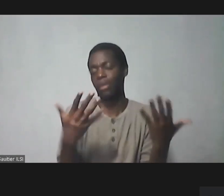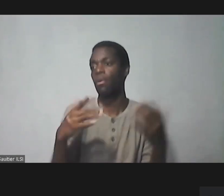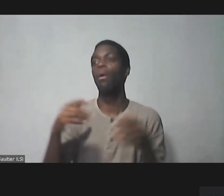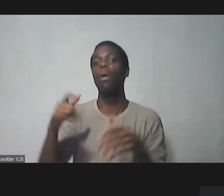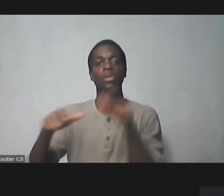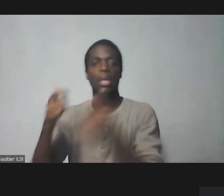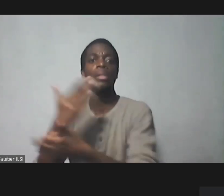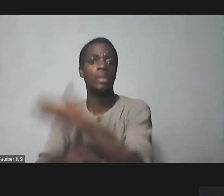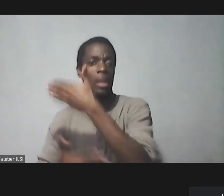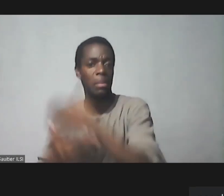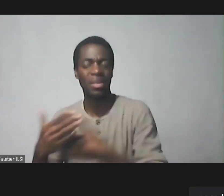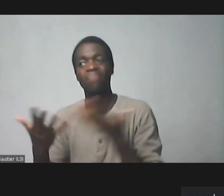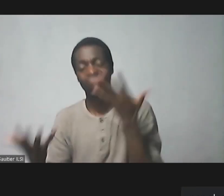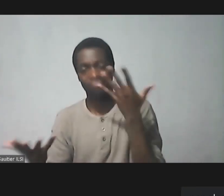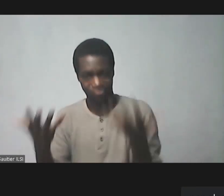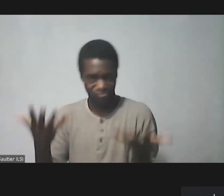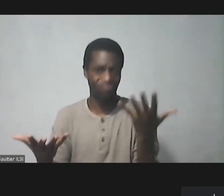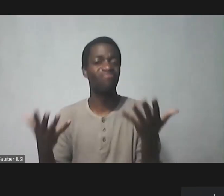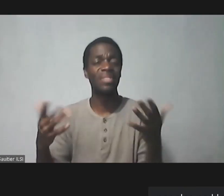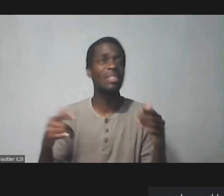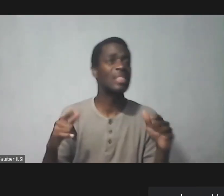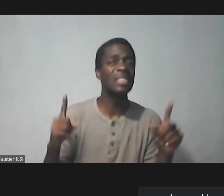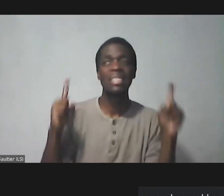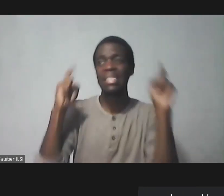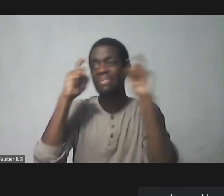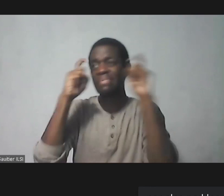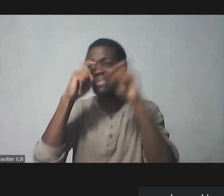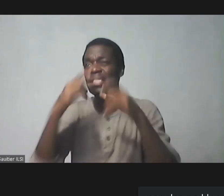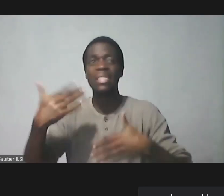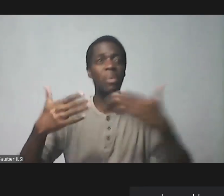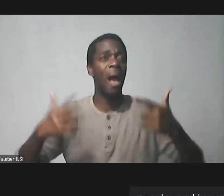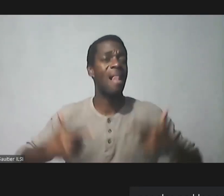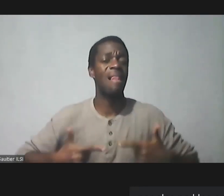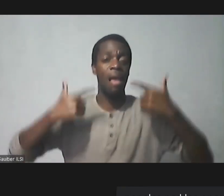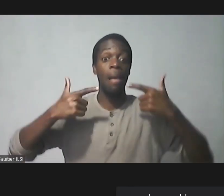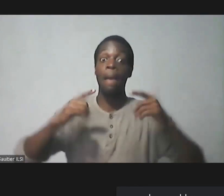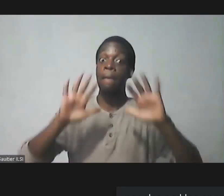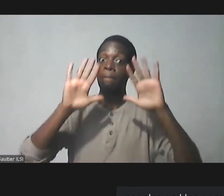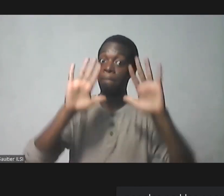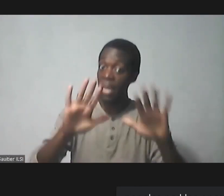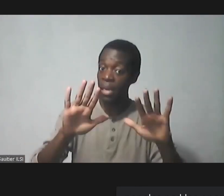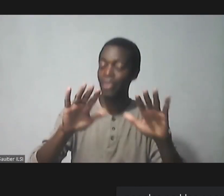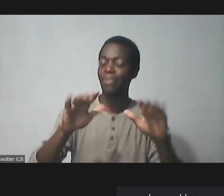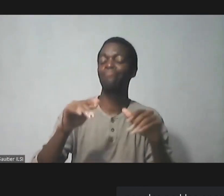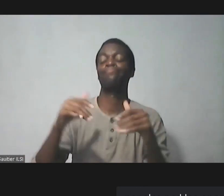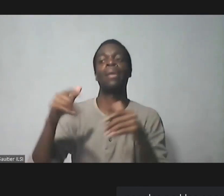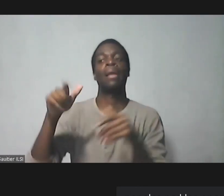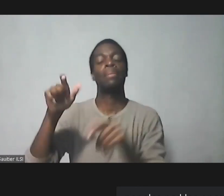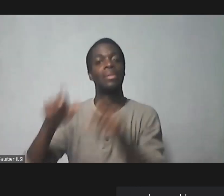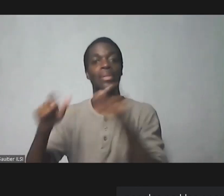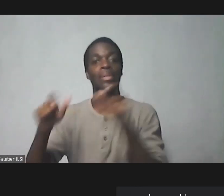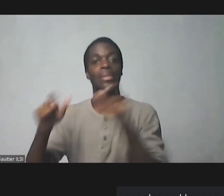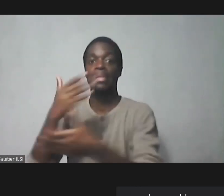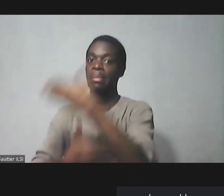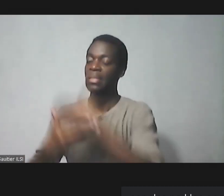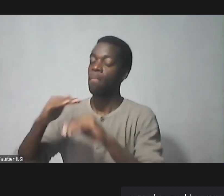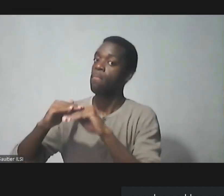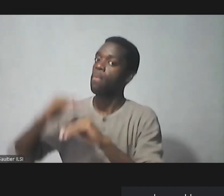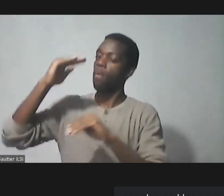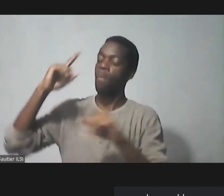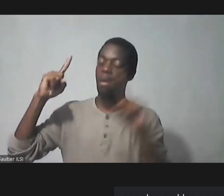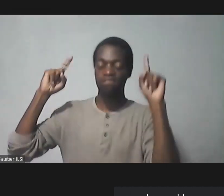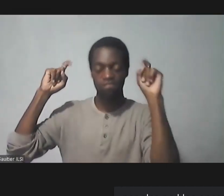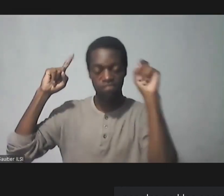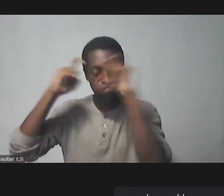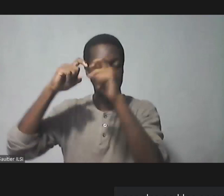mayor discriminación en desigualdades. Para compartir esto, usemos los objetivos los